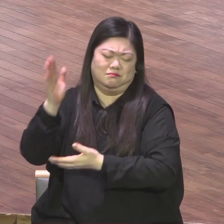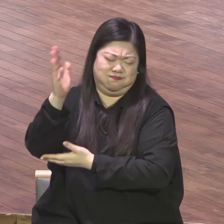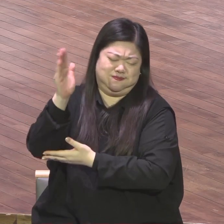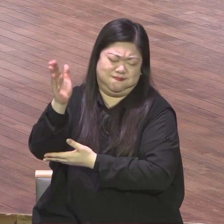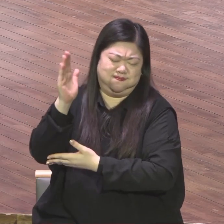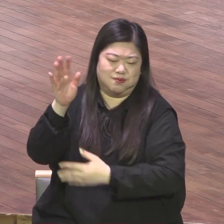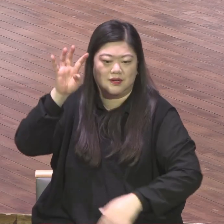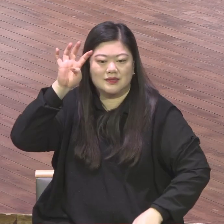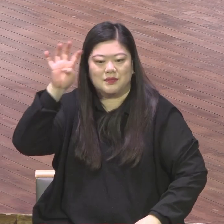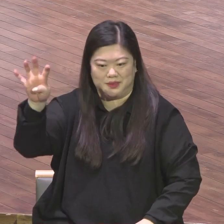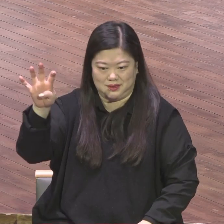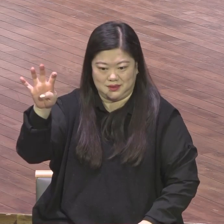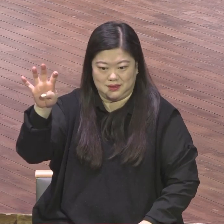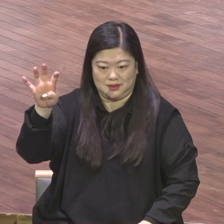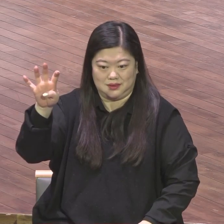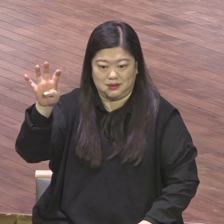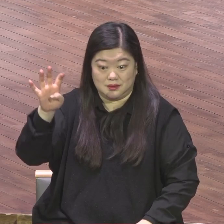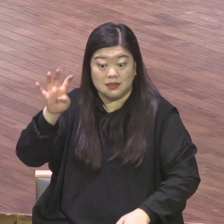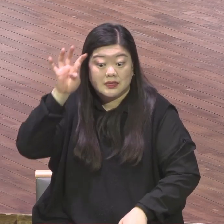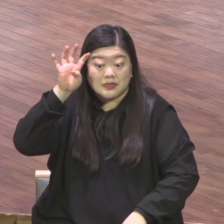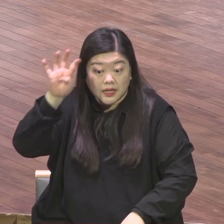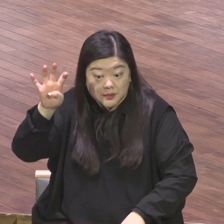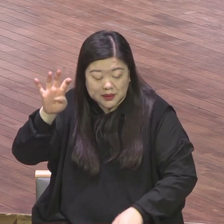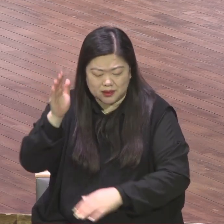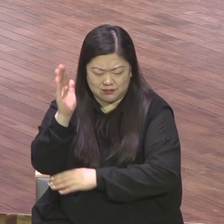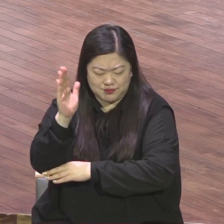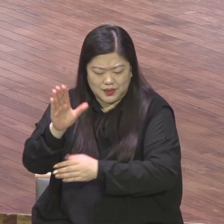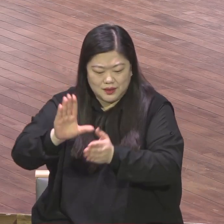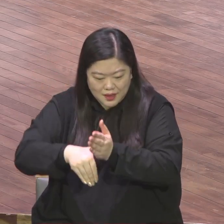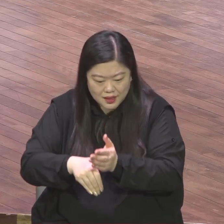이어서 예루살렘을 떠나지 말고